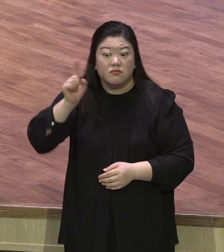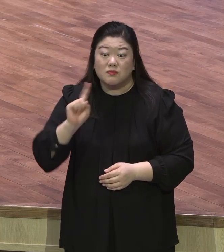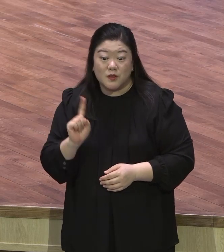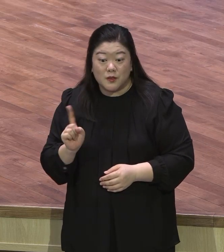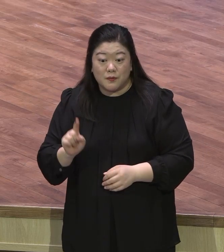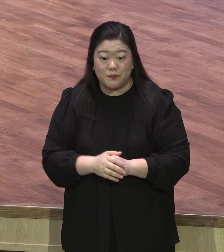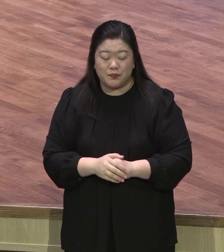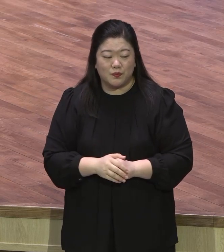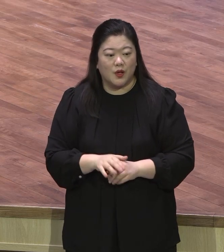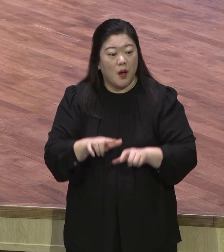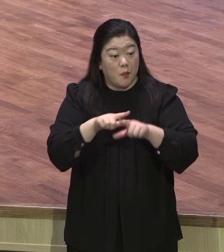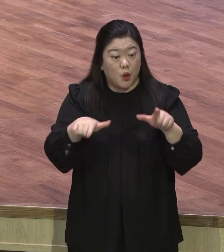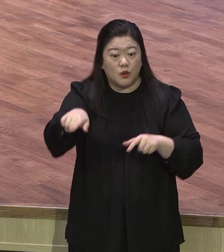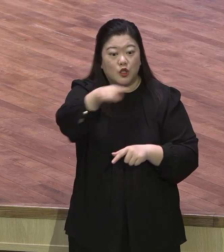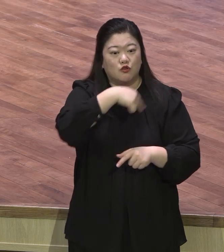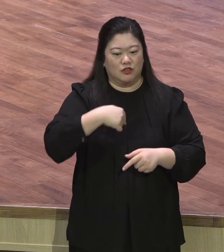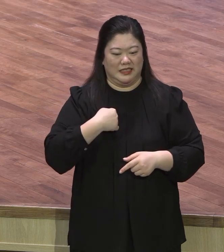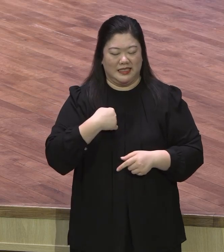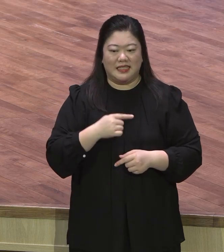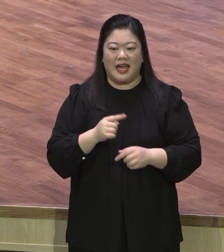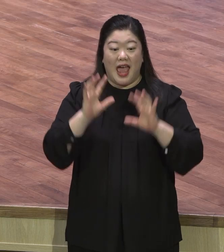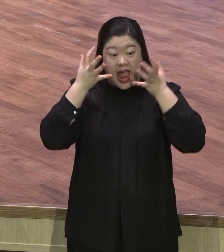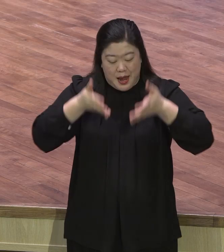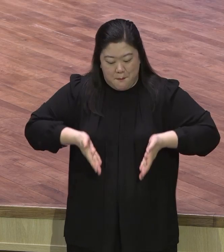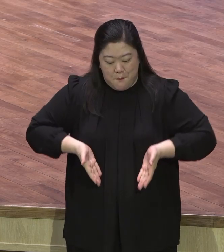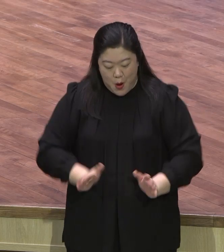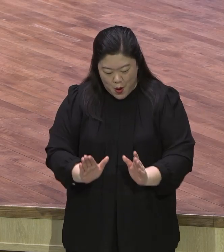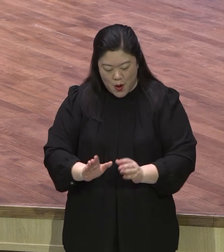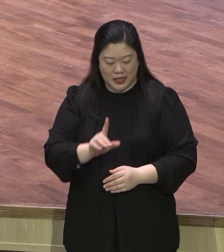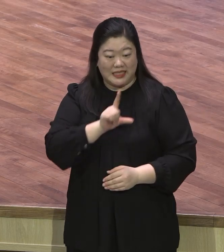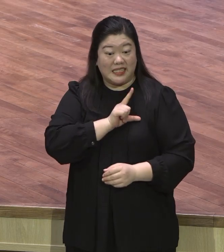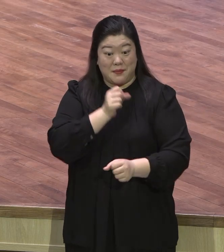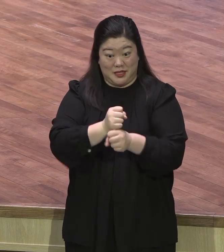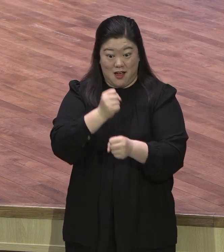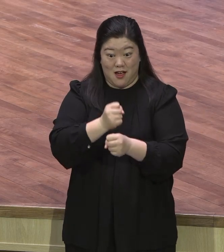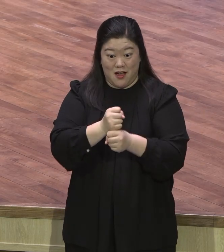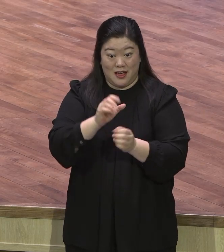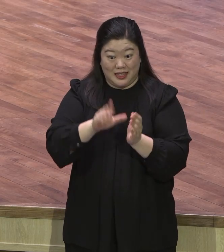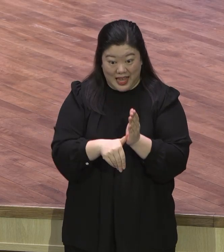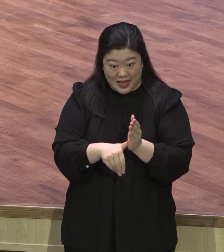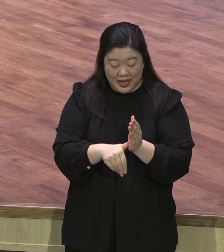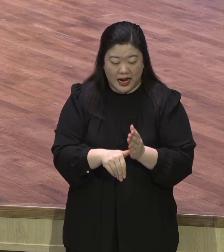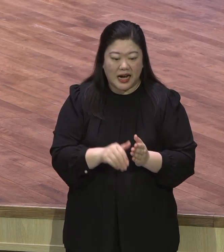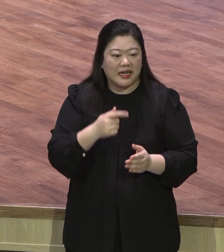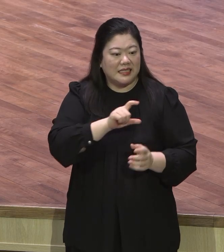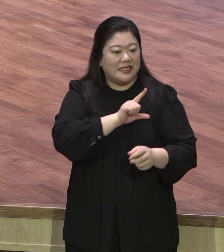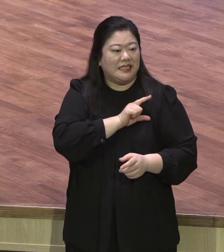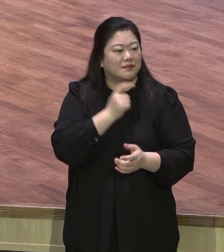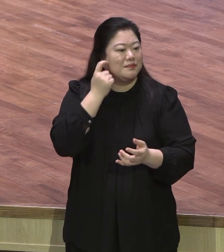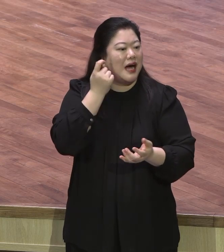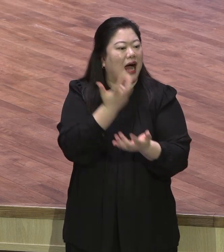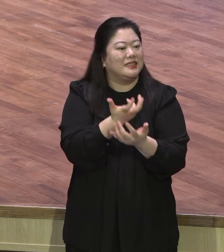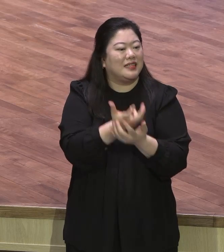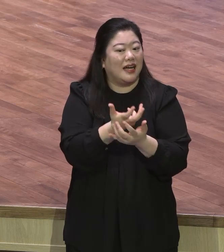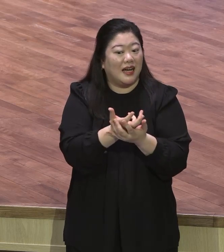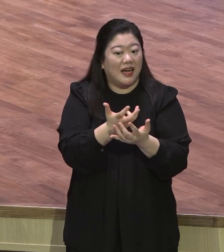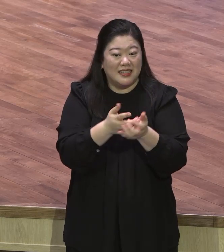우리나라 사람들은 특별히 이름을 지을 때 자녀에 대해서 의미를 가지고 이름을 짓죠.